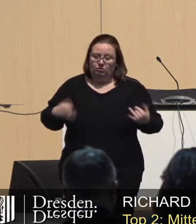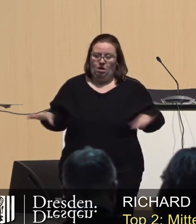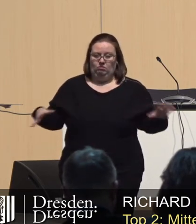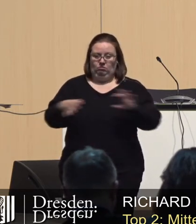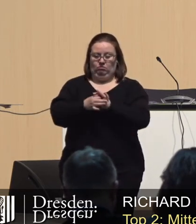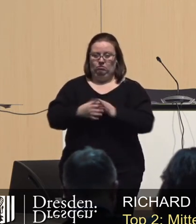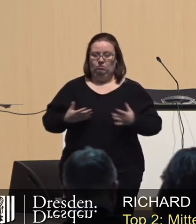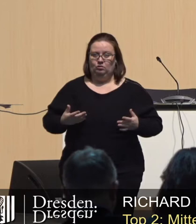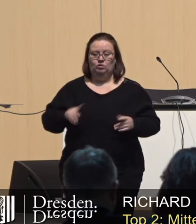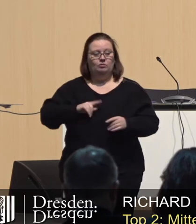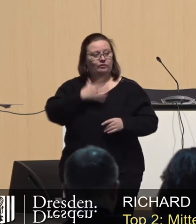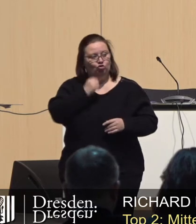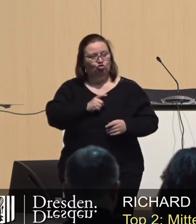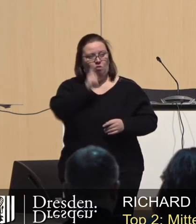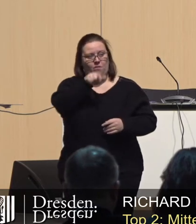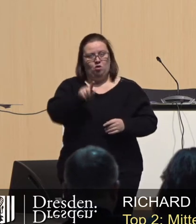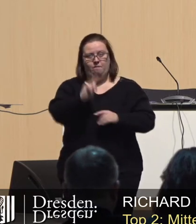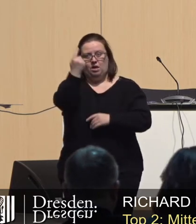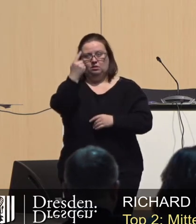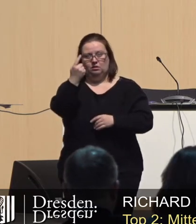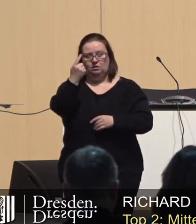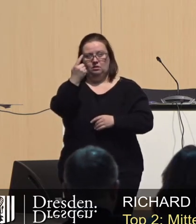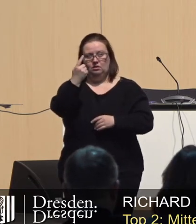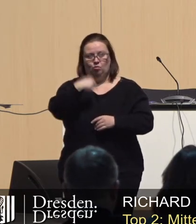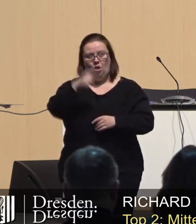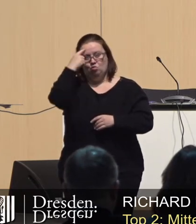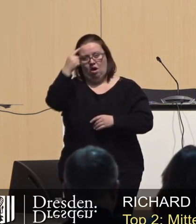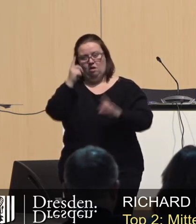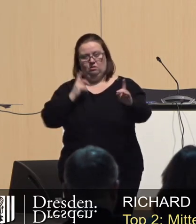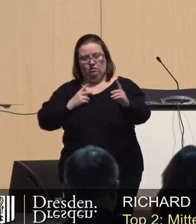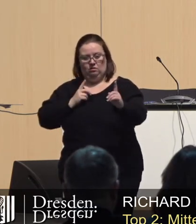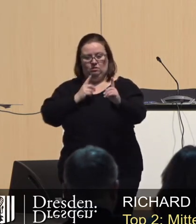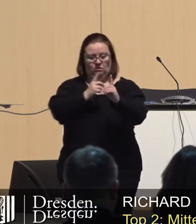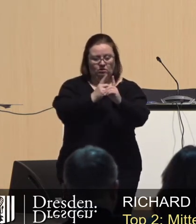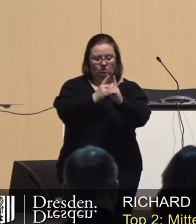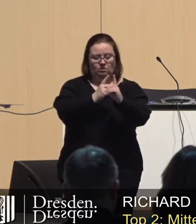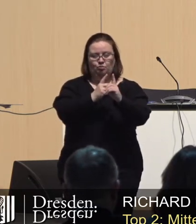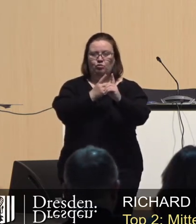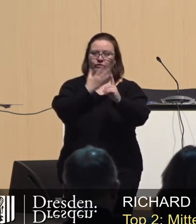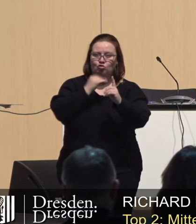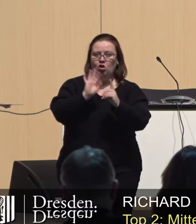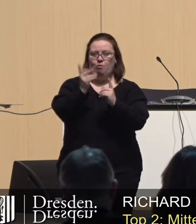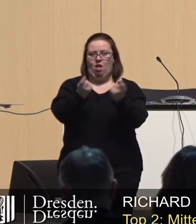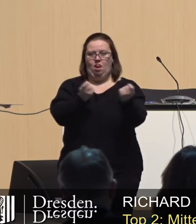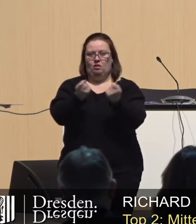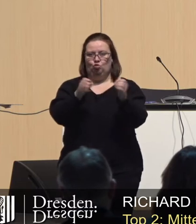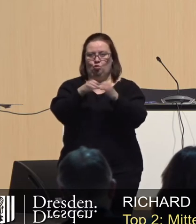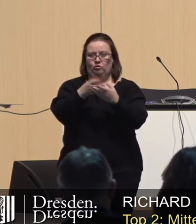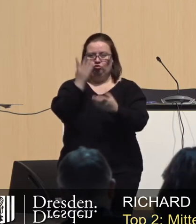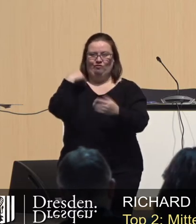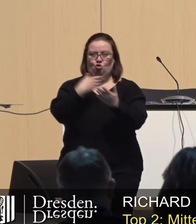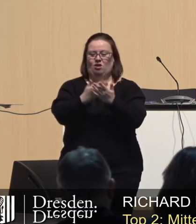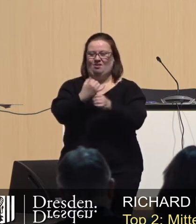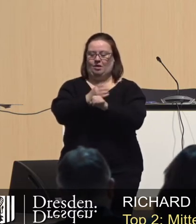Ich wünsche mir einen Oberbürgermeister, der auf den Rat zugeht. Ich würde mich freuen, wenn wir die Lenkungsgruppe, wir haben ja den Vorschlag